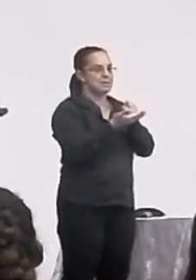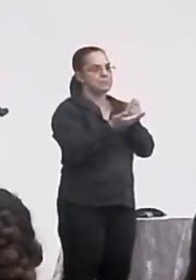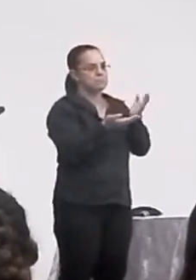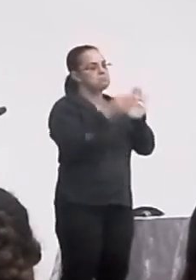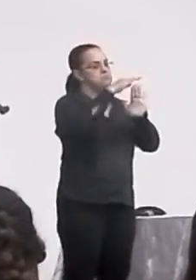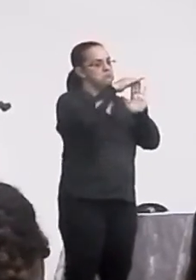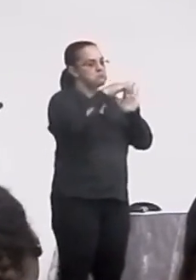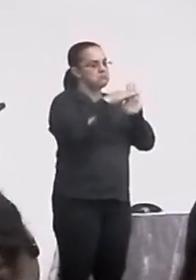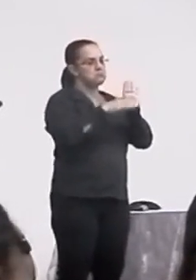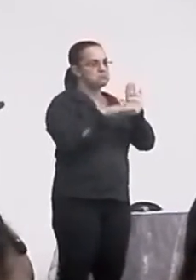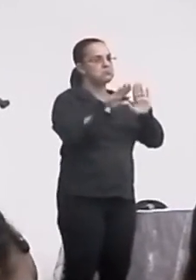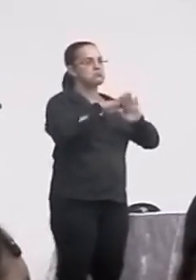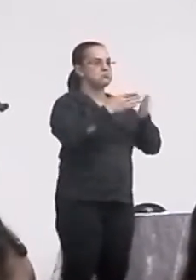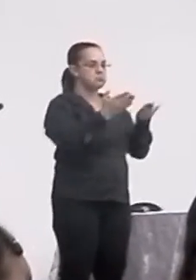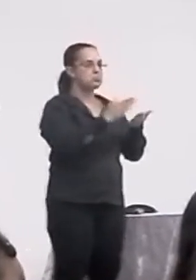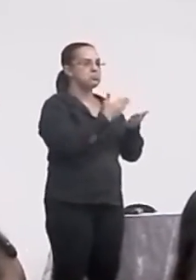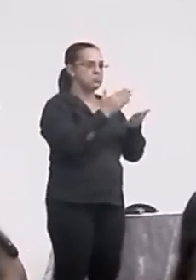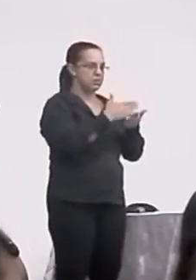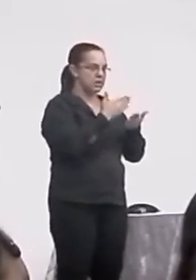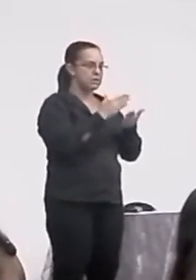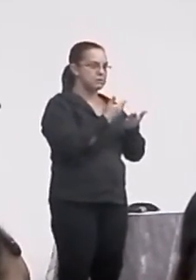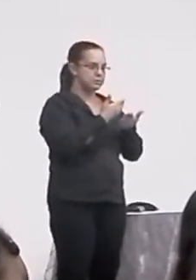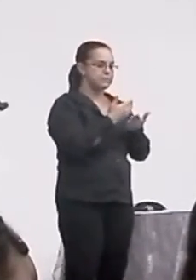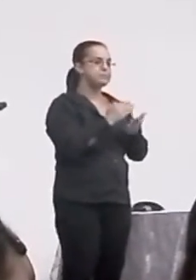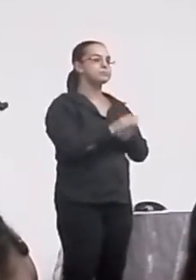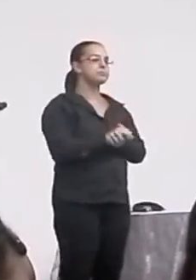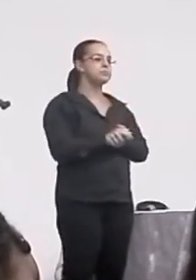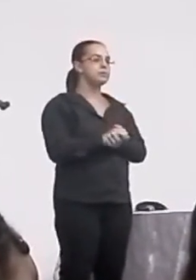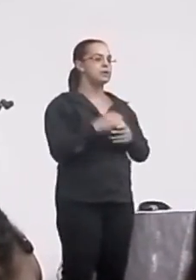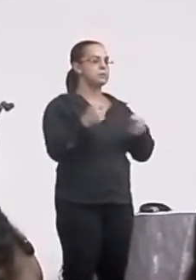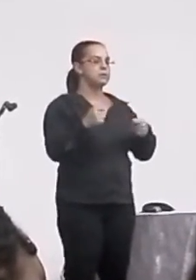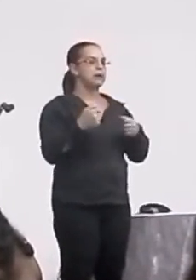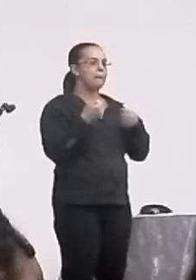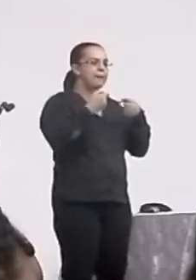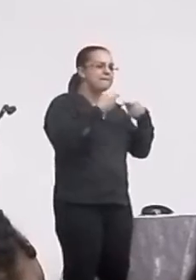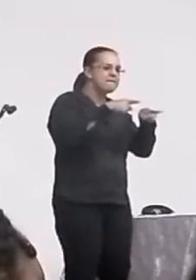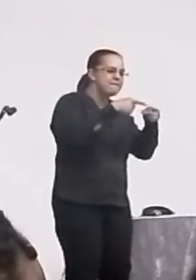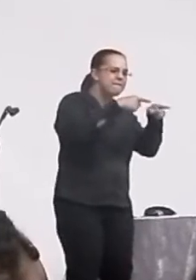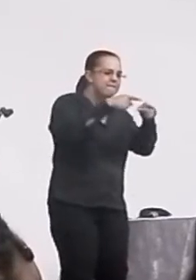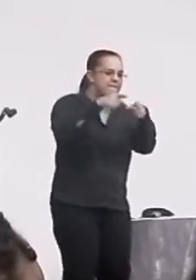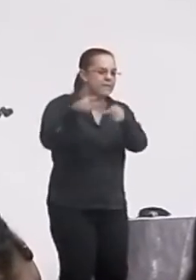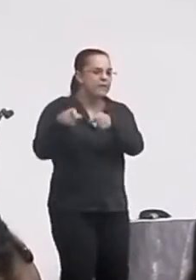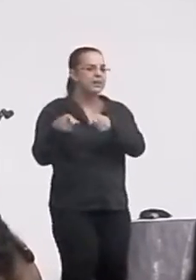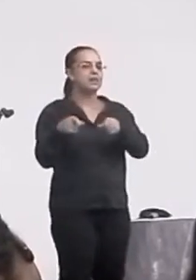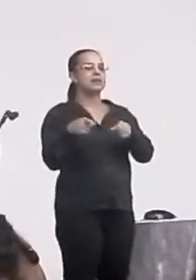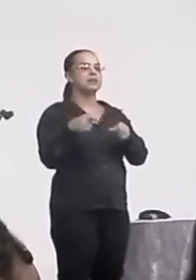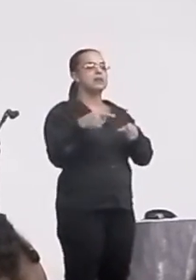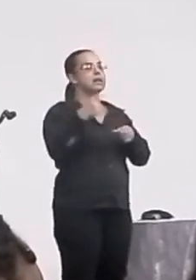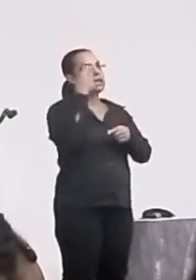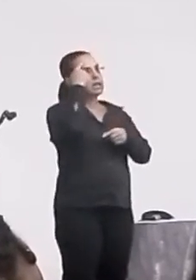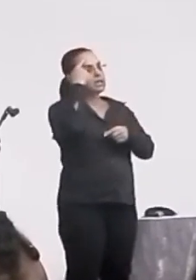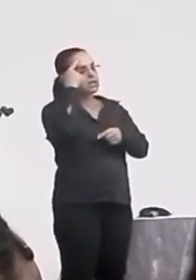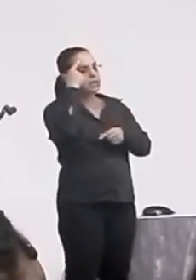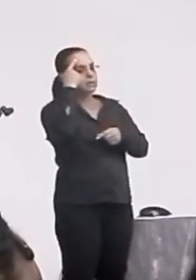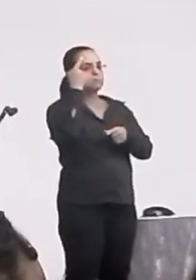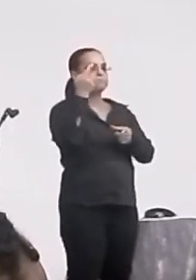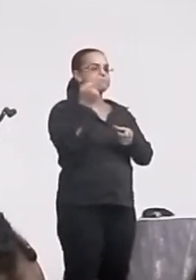Terceiro lugar vai ser ainda mais provocador. Eu acredito que até hoje em dia,